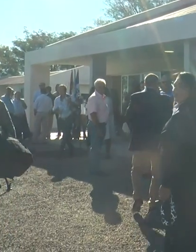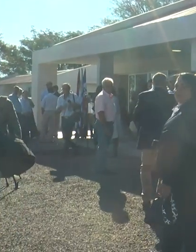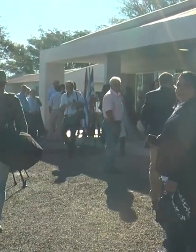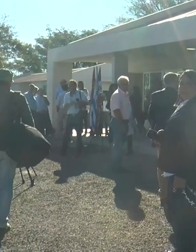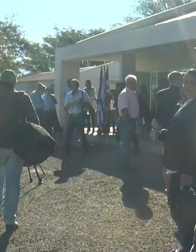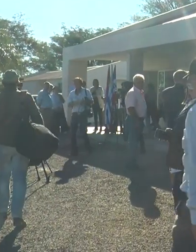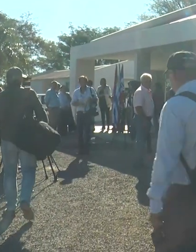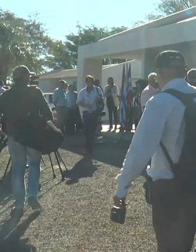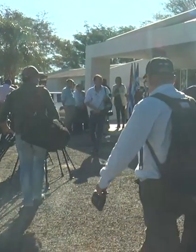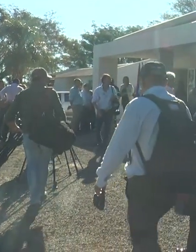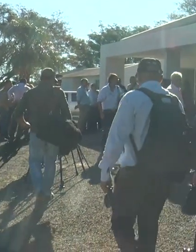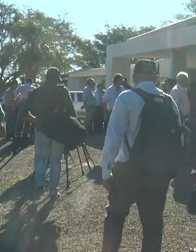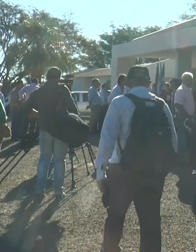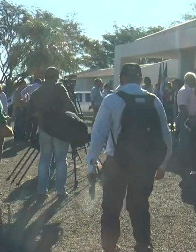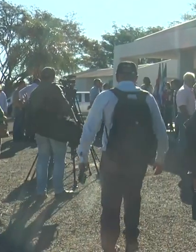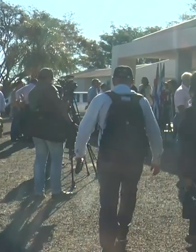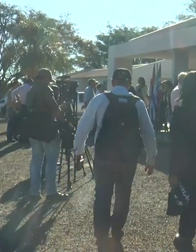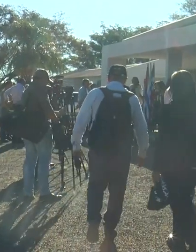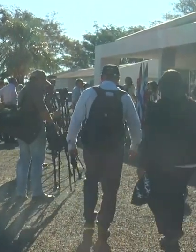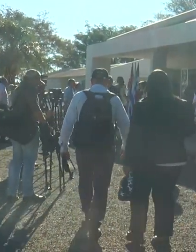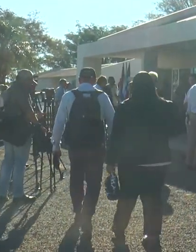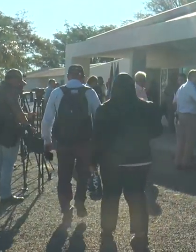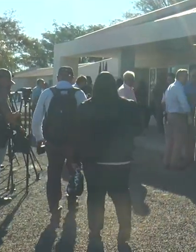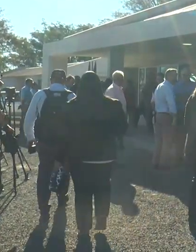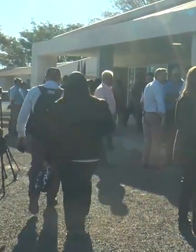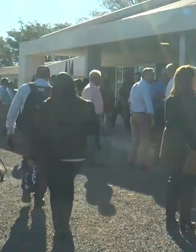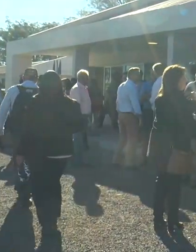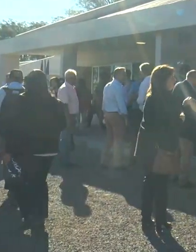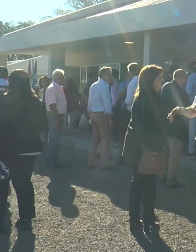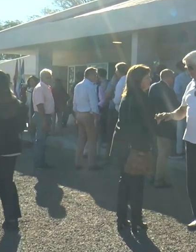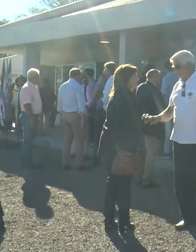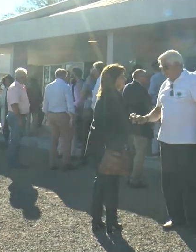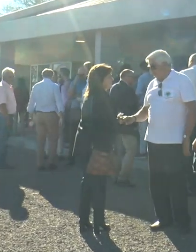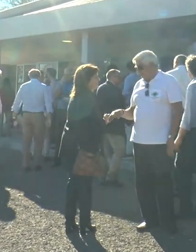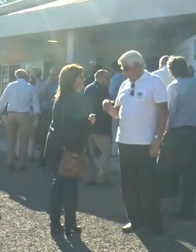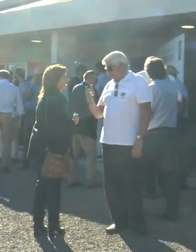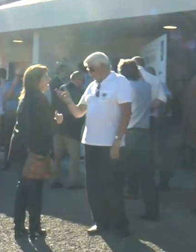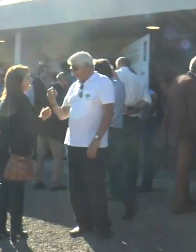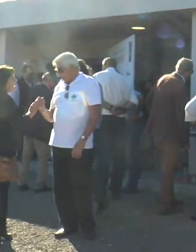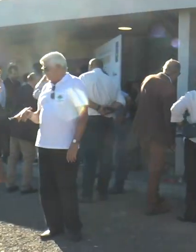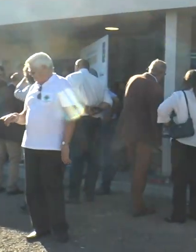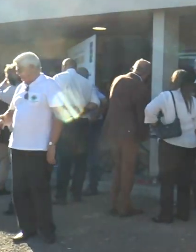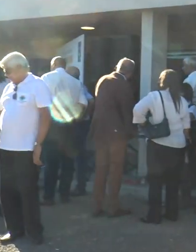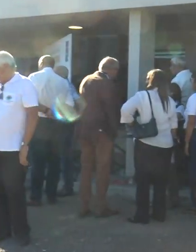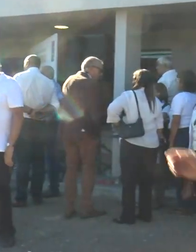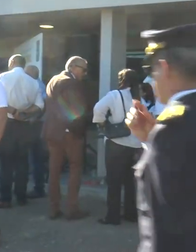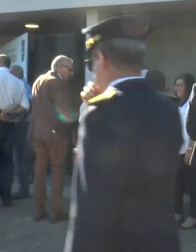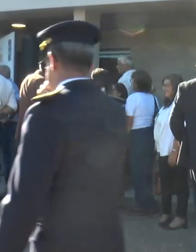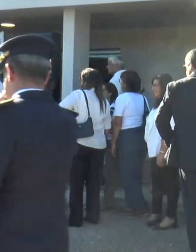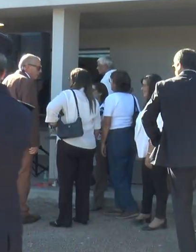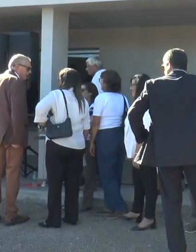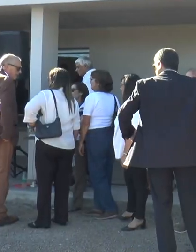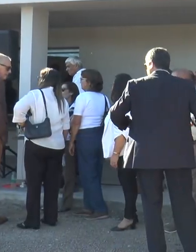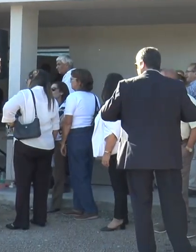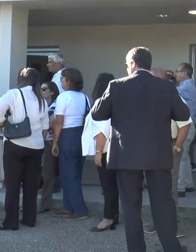Silvia. El agradecimiento a Silvia Silveira, que cuando le contamos y le dijimos de la idea, se involucró plenamente.